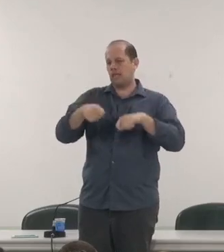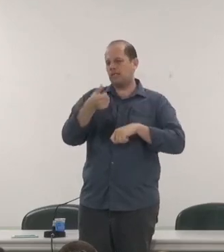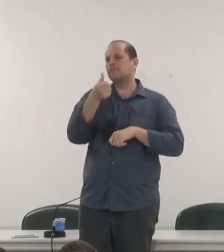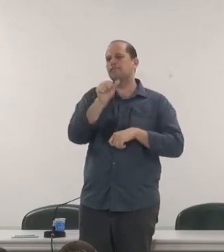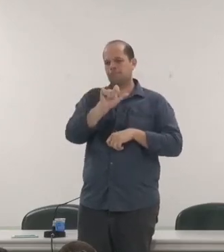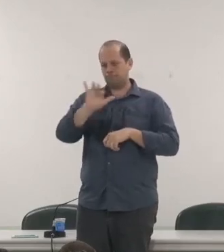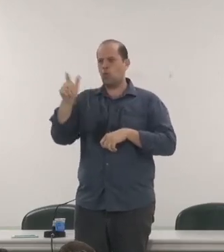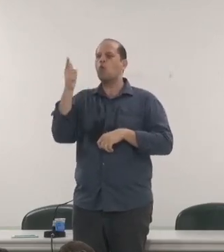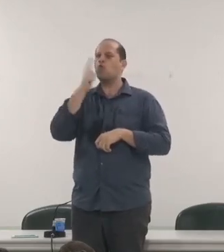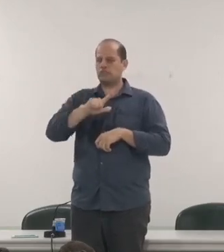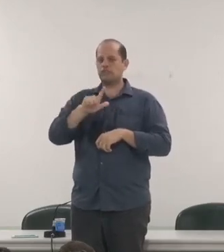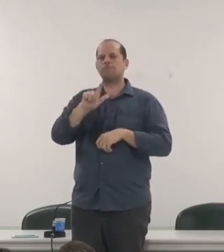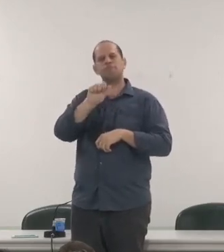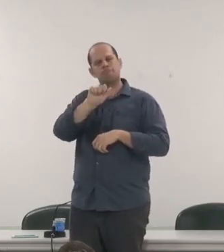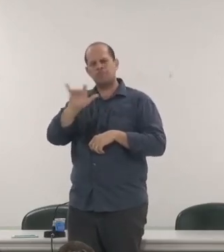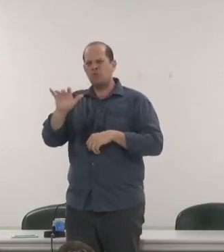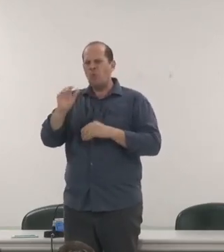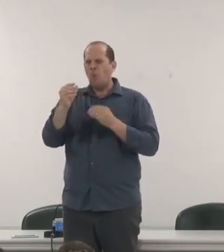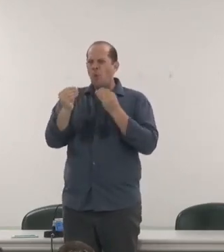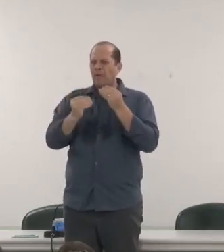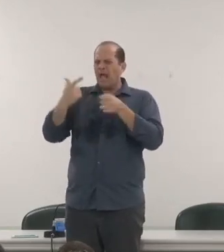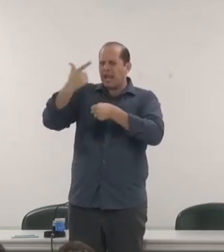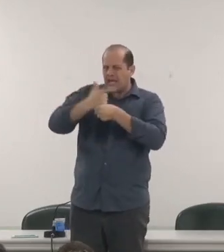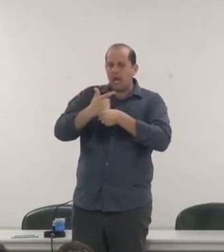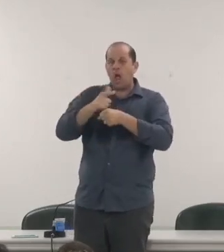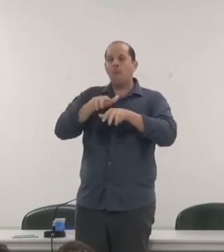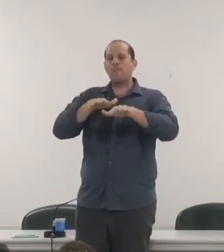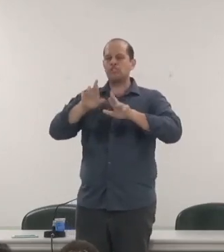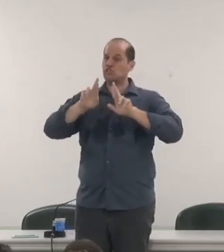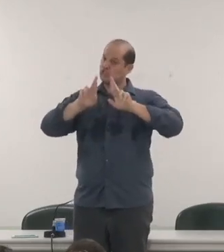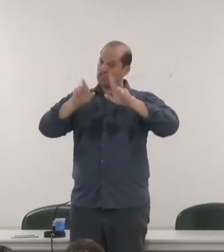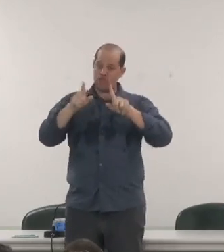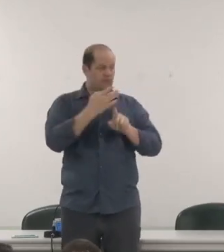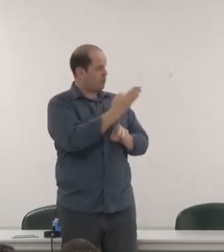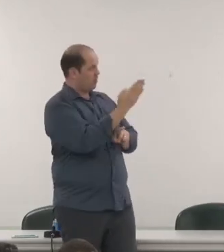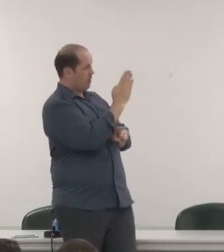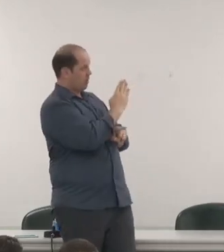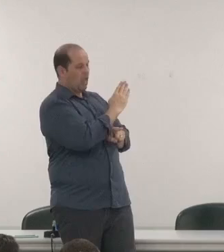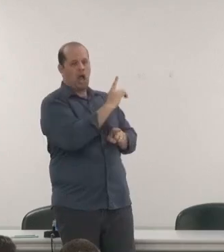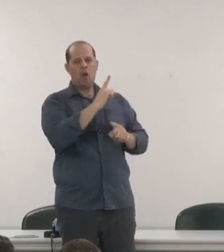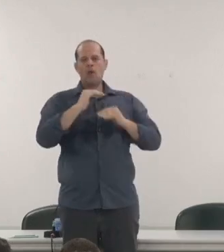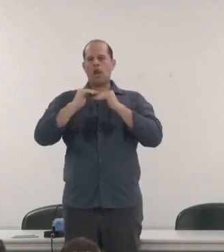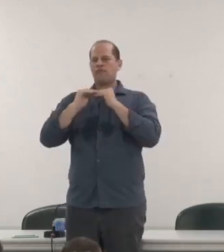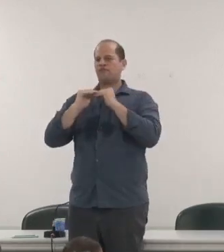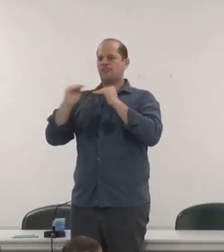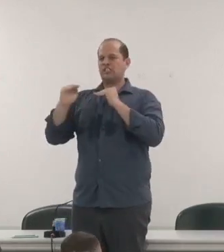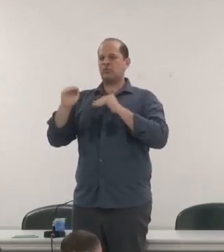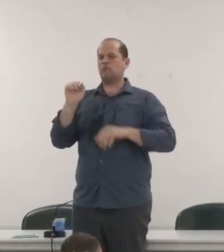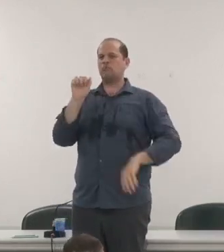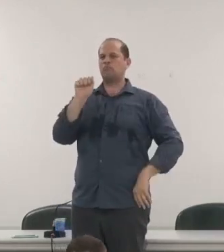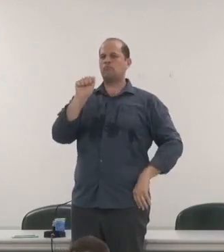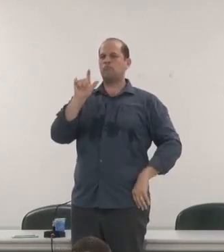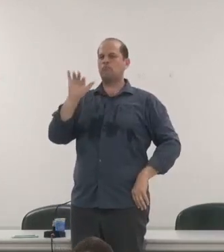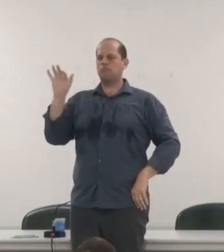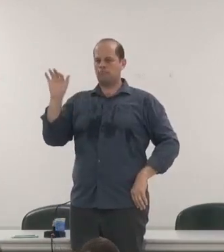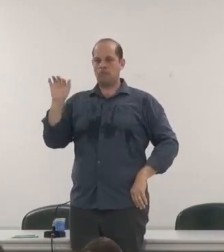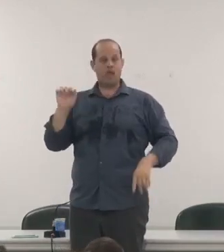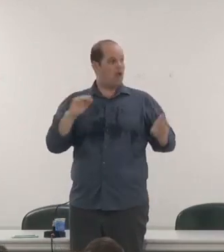gente percebe é que essa soletração lexicalizada ela acontece até, no máximo, 6 letras. Mais do que